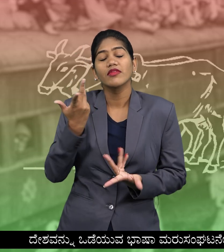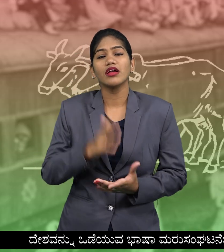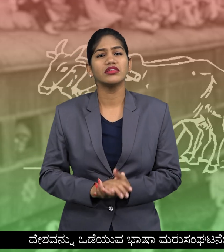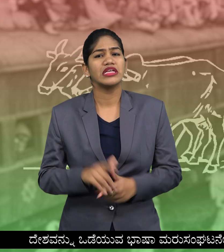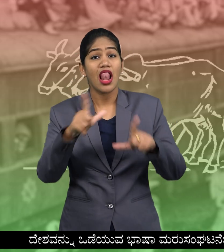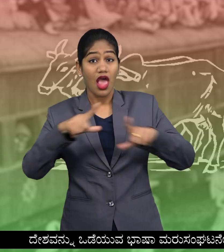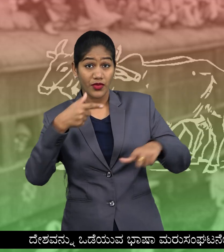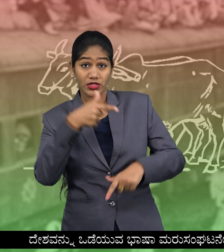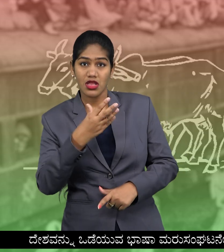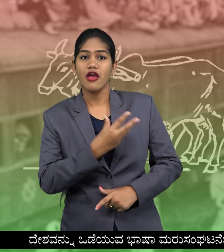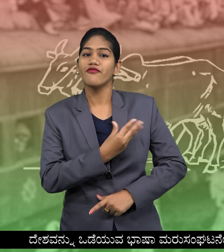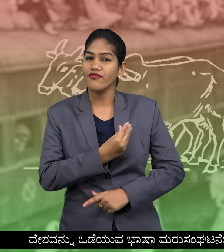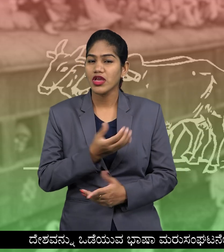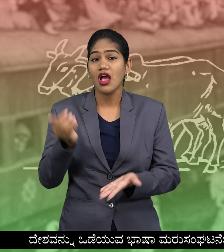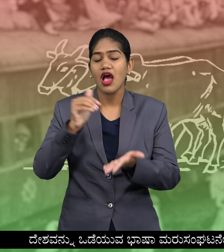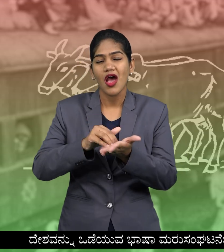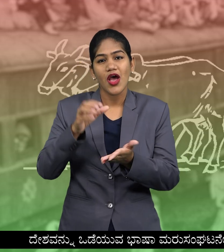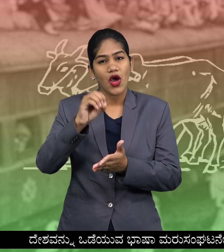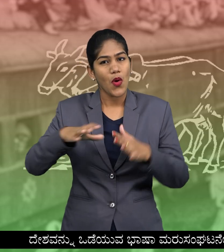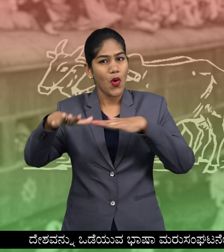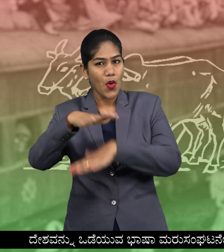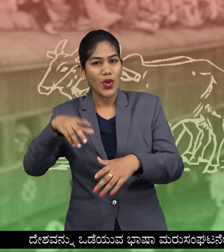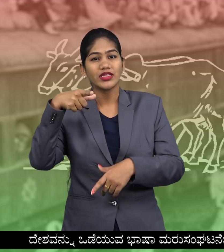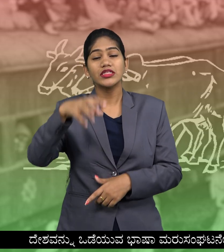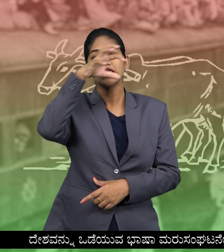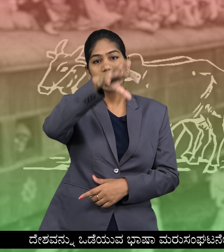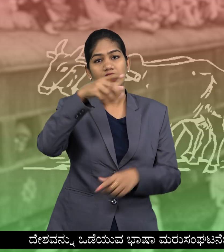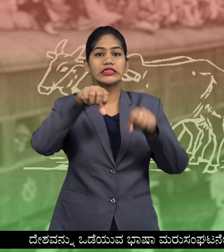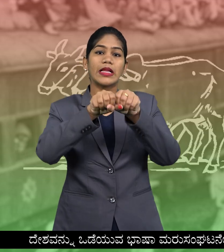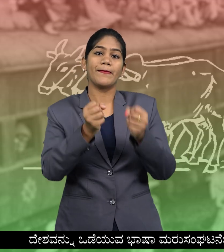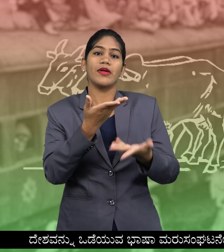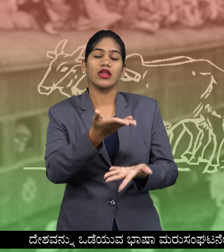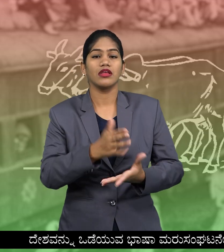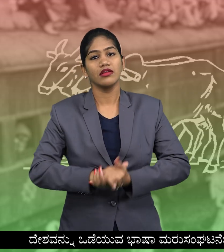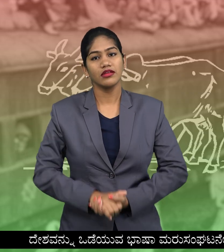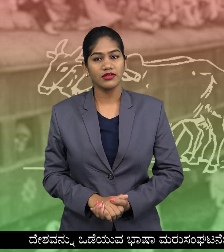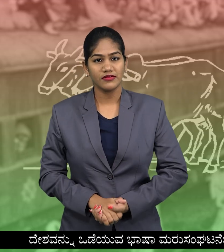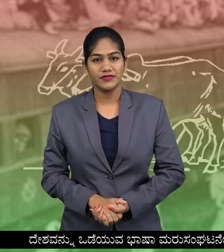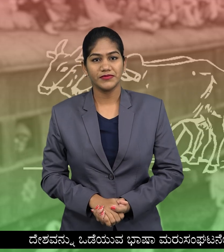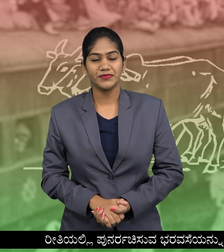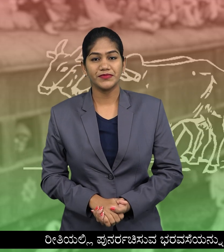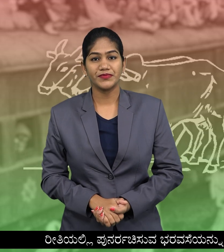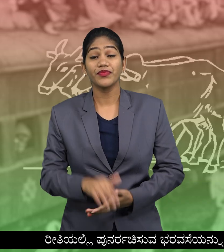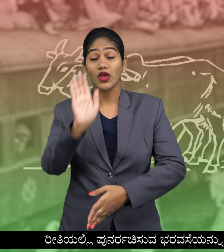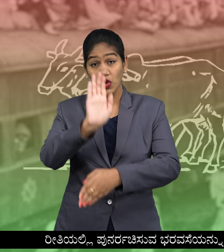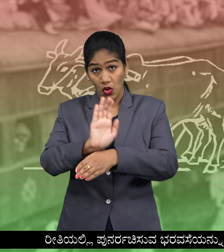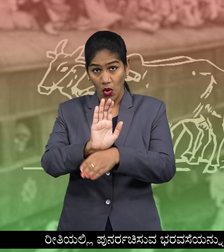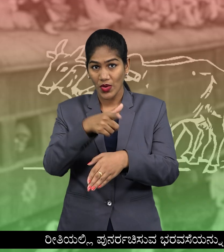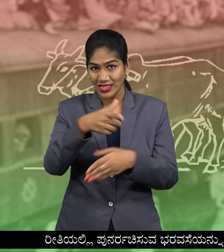ದೇಶವನ್ನು ಒಡೆಯುವ ಭಾಷಾ ಮರುಸಂಘಟನೆಯ ಭಯದಿಂದಾಗಿ ಕಾಂಗ್ರೆಸ್ ದೇಶವನ್ನು ಭಾಷಾವಾರು